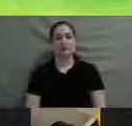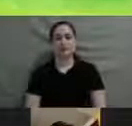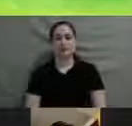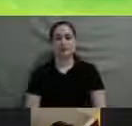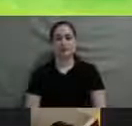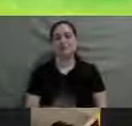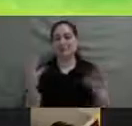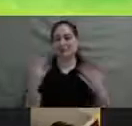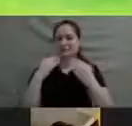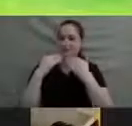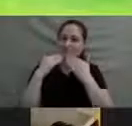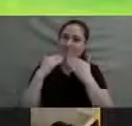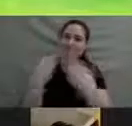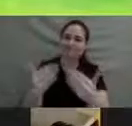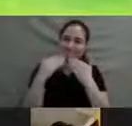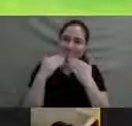Bueno, muchas gracias.